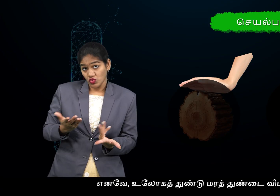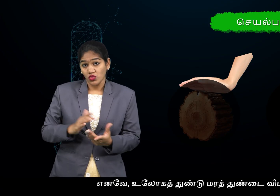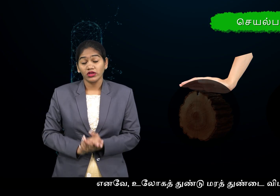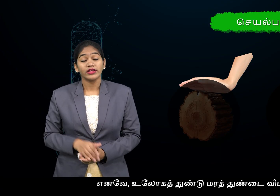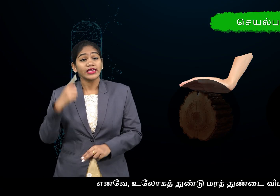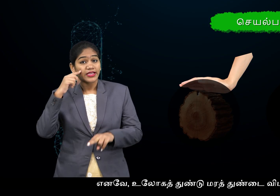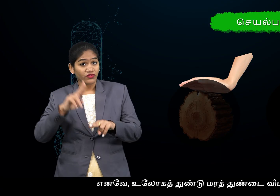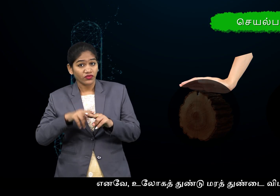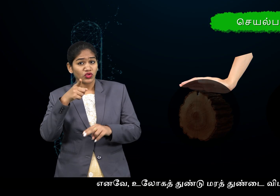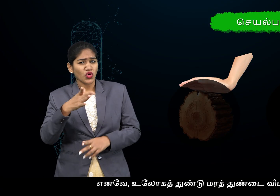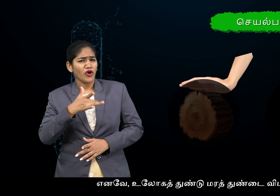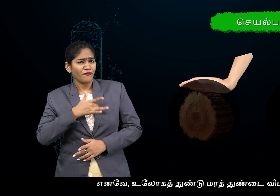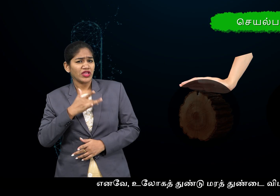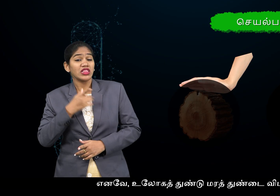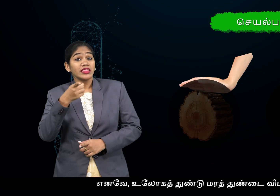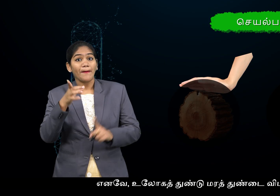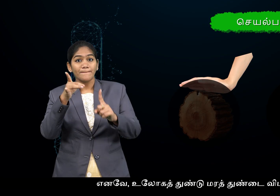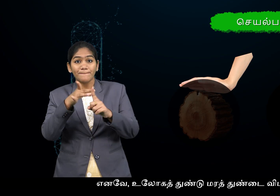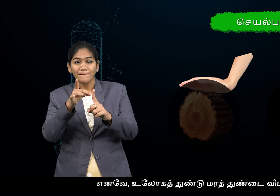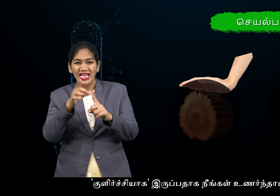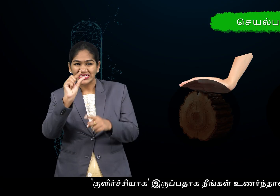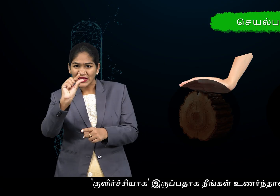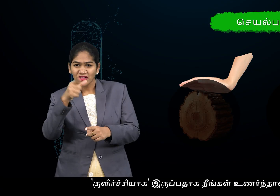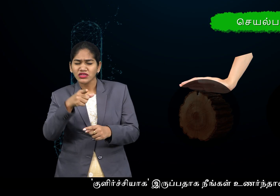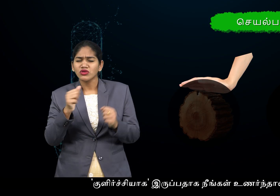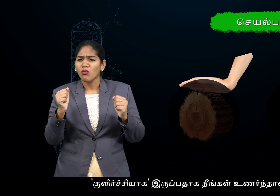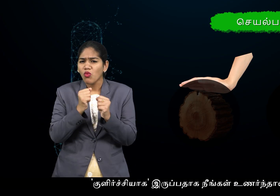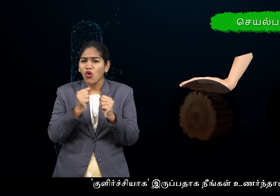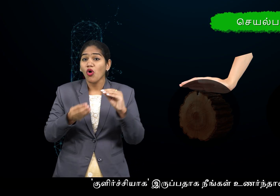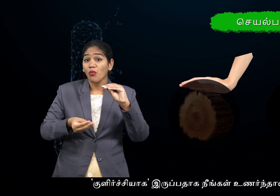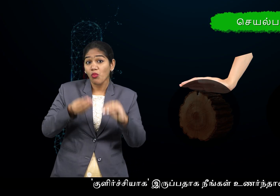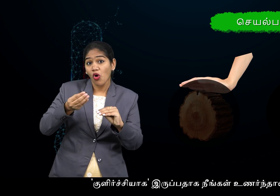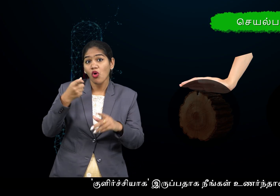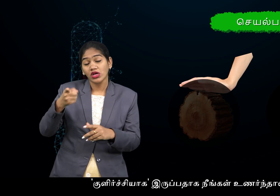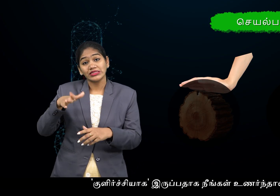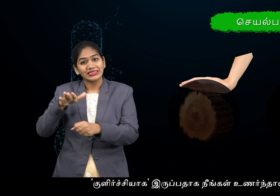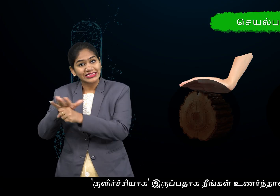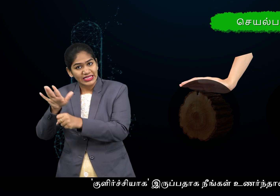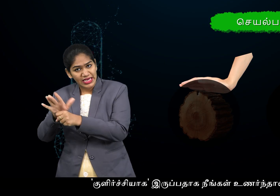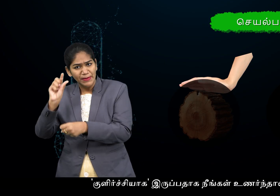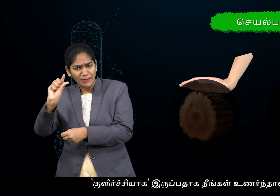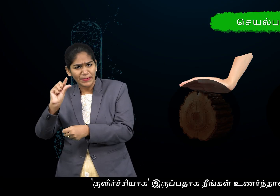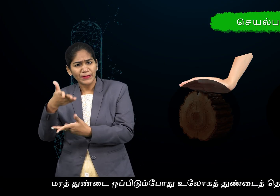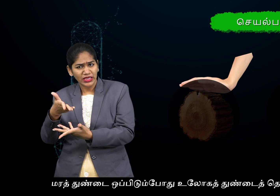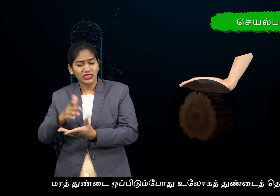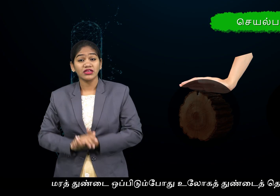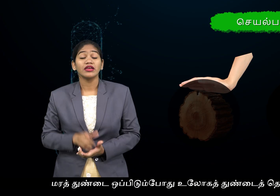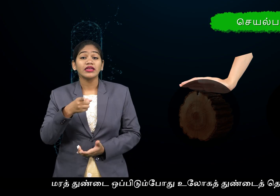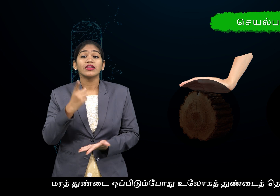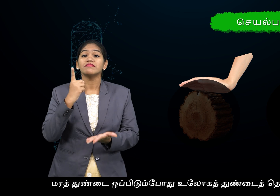எனவே உலோகத்துண்டு மரத்துண்டை விட குளிர்ச்சியாக இருப்பதாக நீங்கள் உணர்ந்தால், மரத்துண்டை